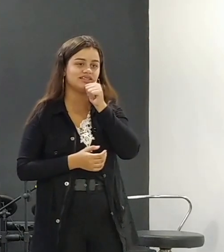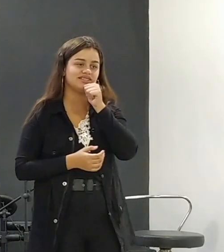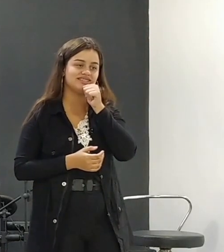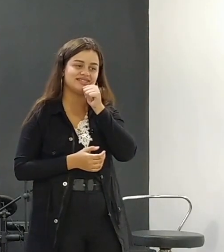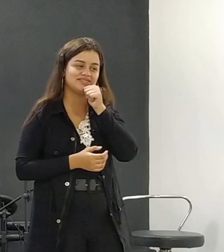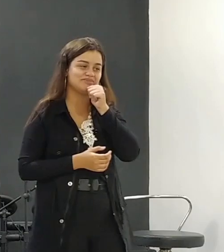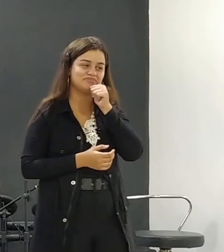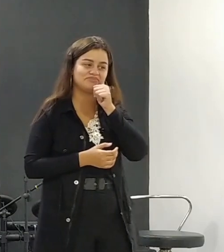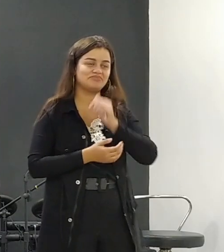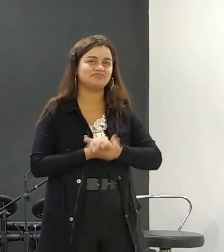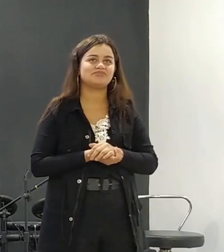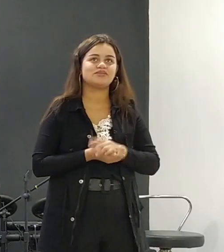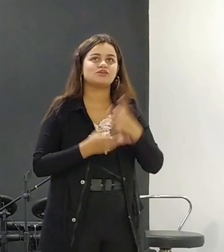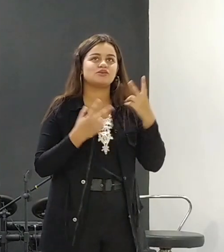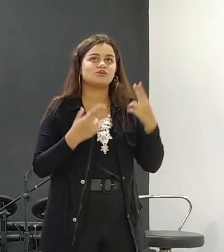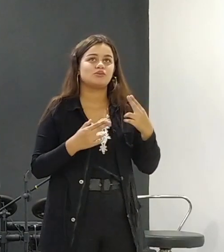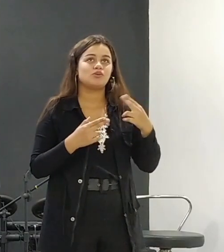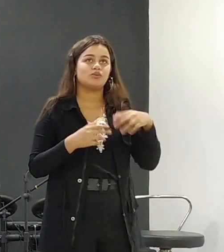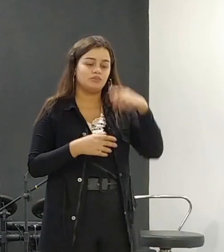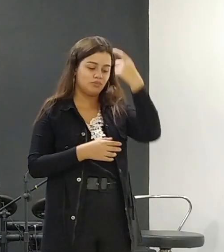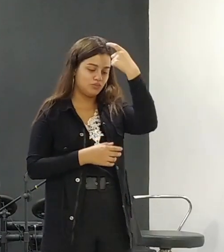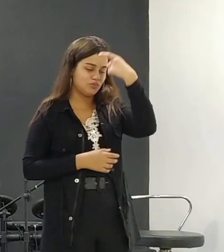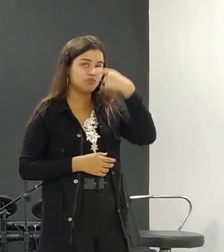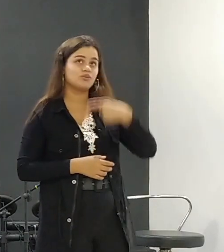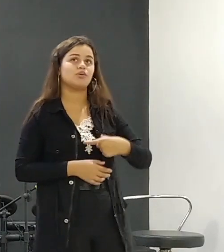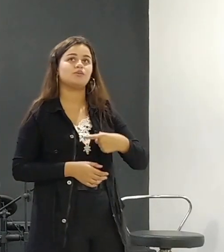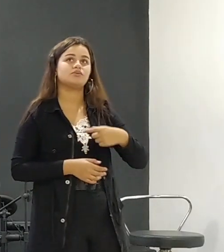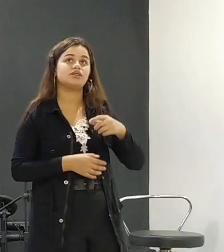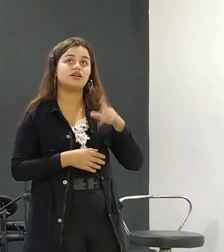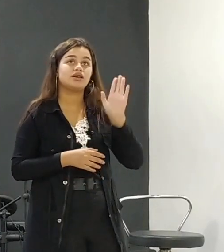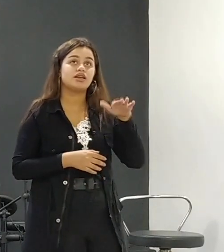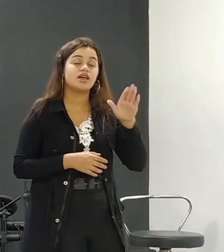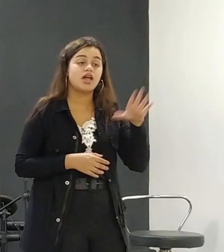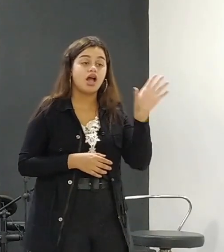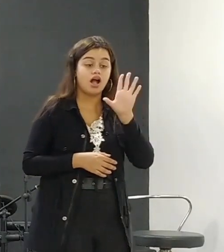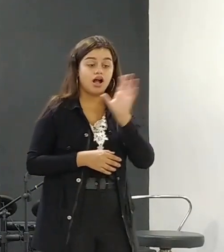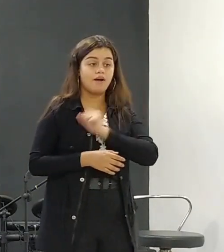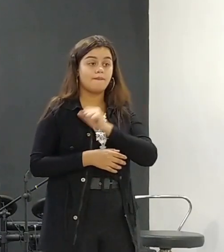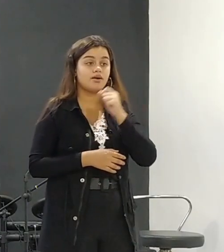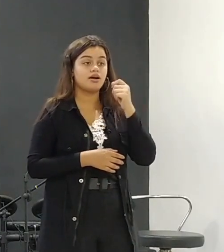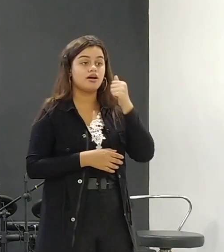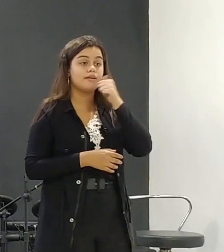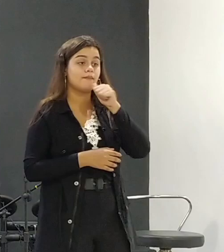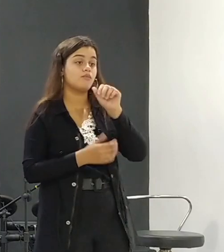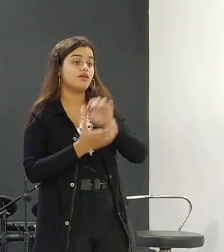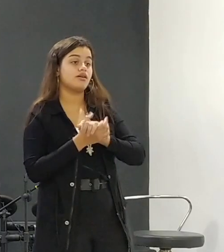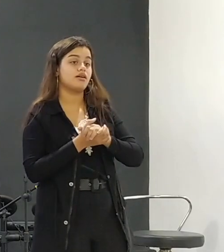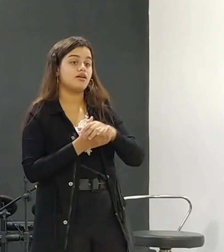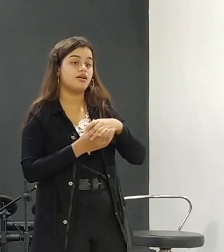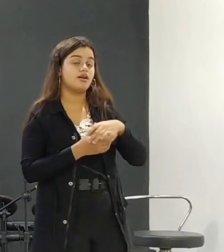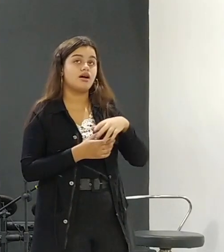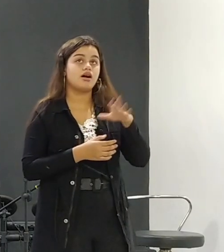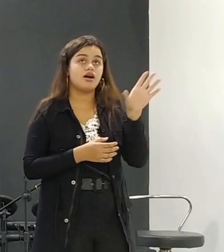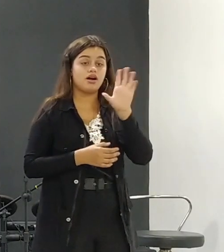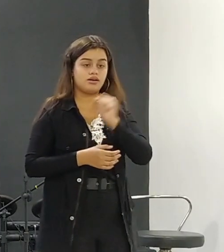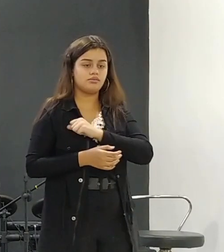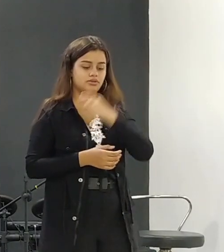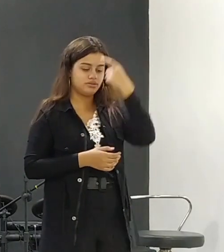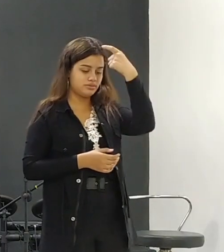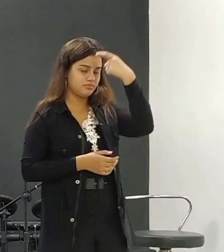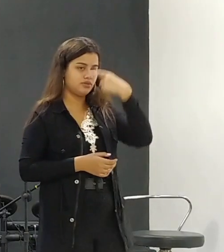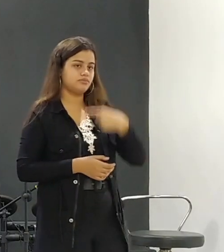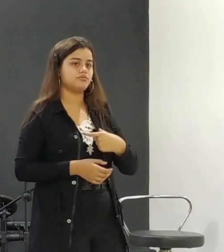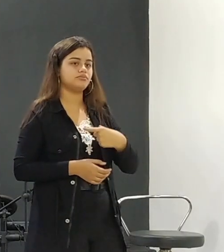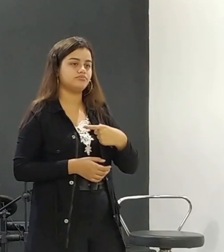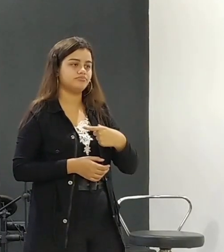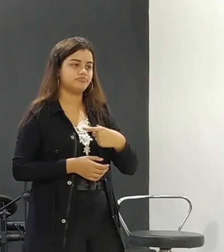como a seus próprios corpos. Quem ama a sua mulher, ama-se a si mesmo. Aleluia. Quanto homem que não se ama, porque não